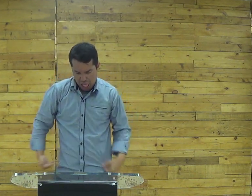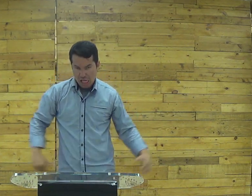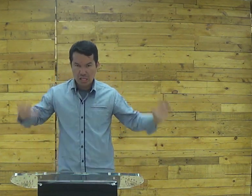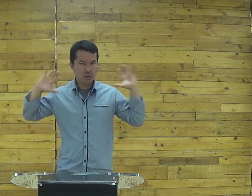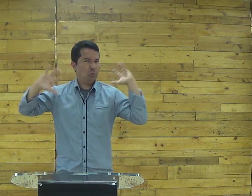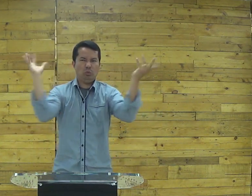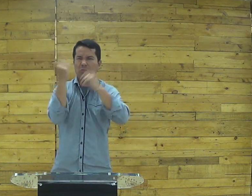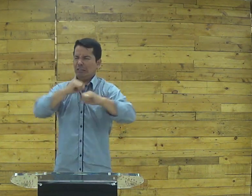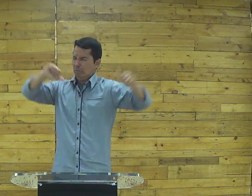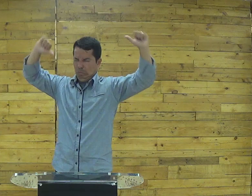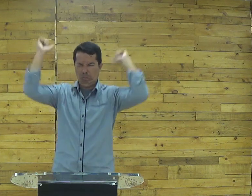se